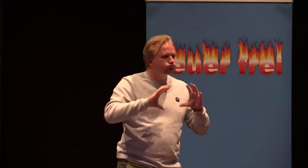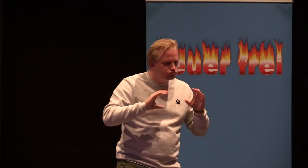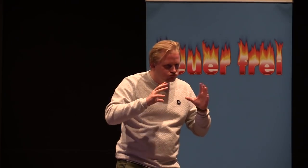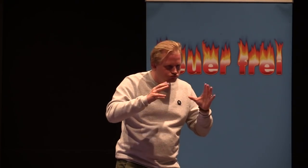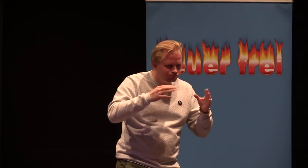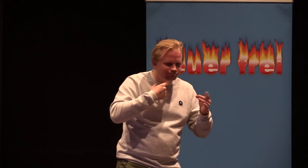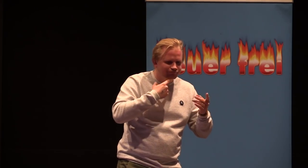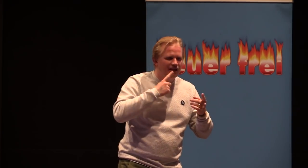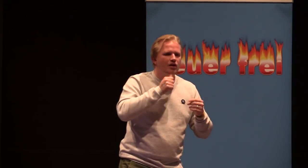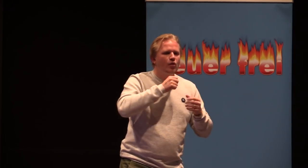finden.